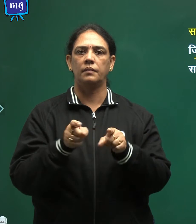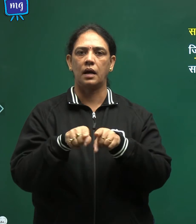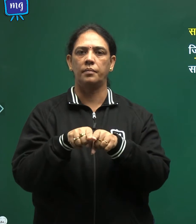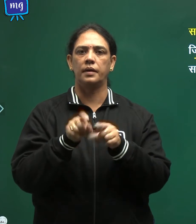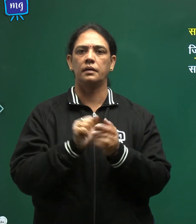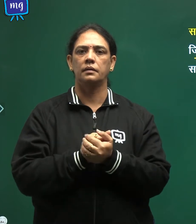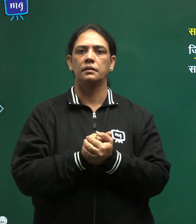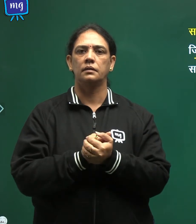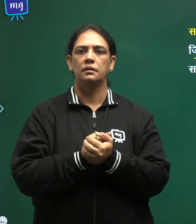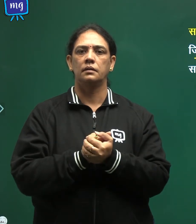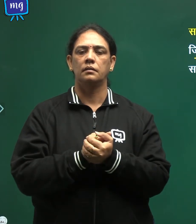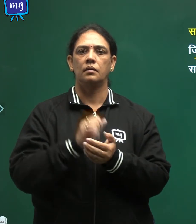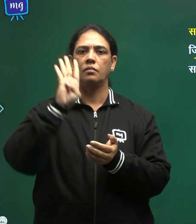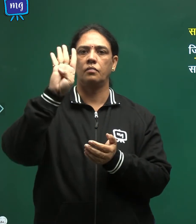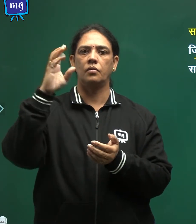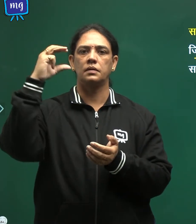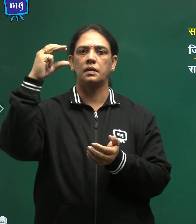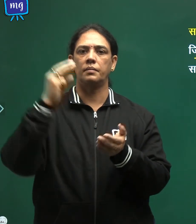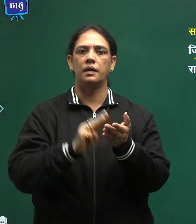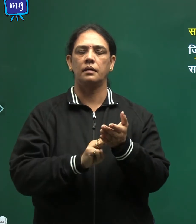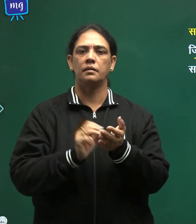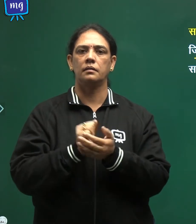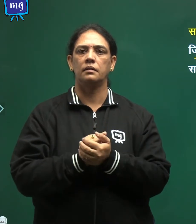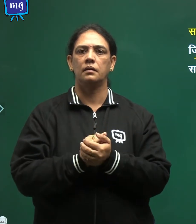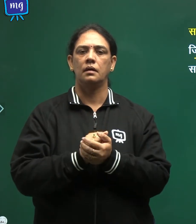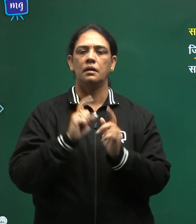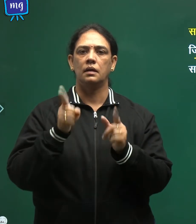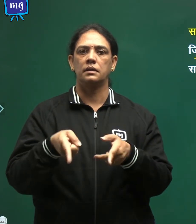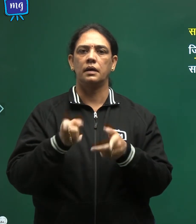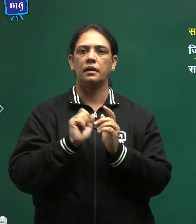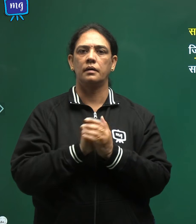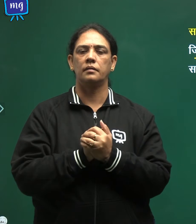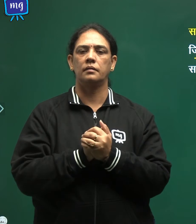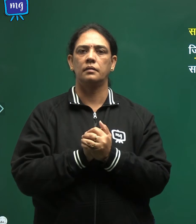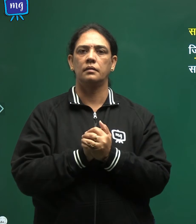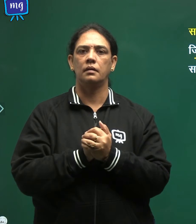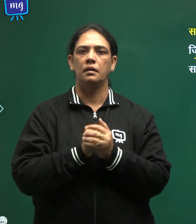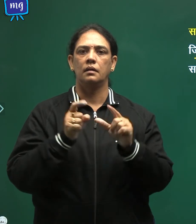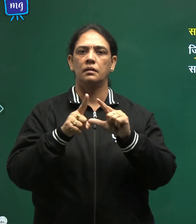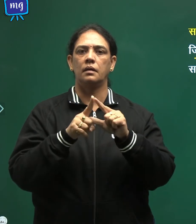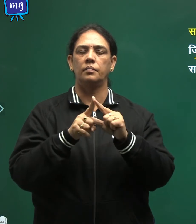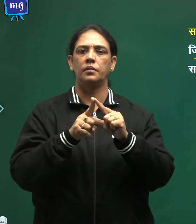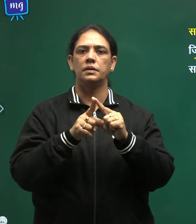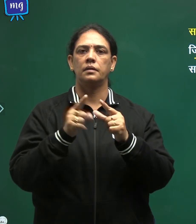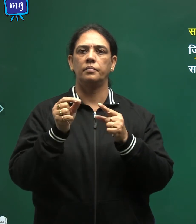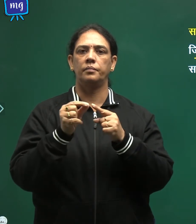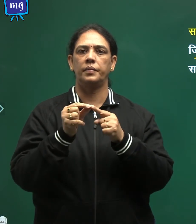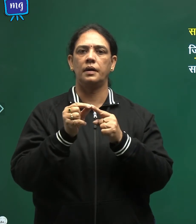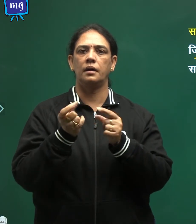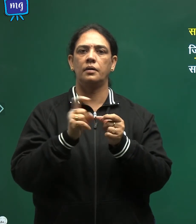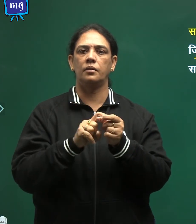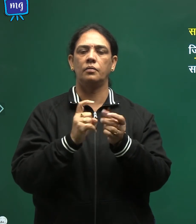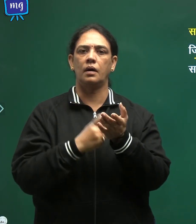बराबर 4 सेमी, इसलिए त्रिभुज PQR